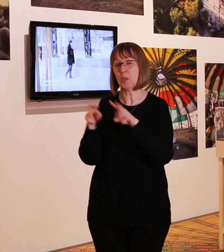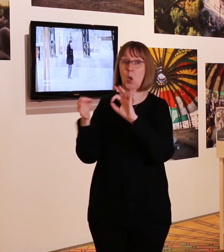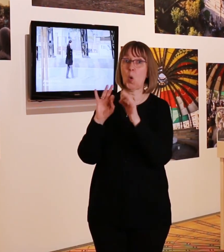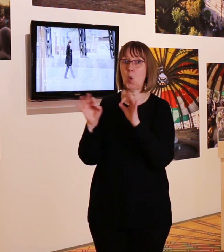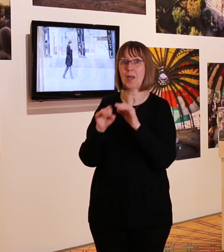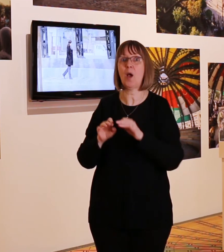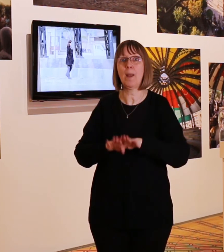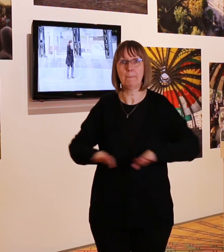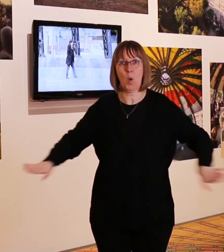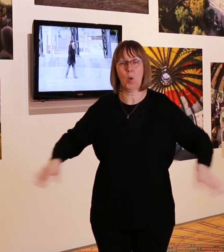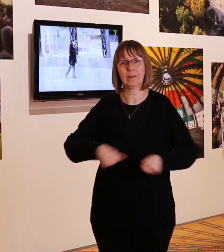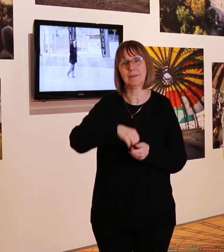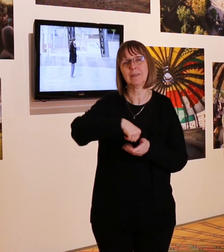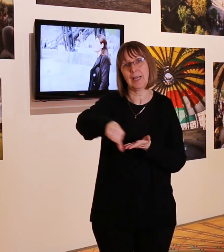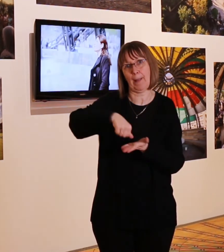eine Bodenbeklebung.